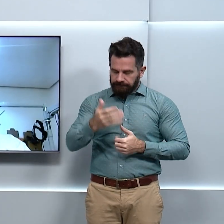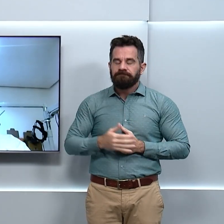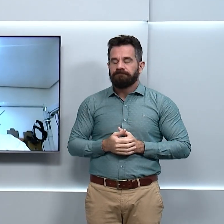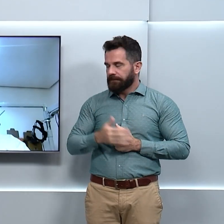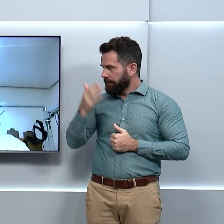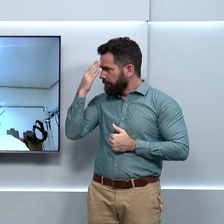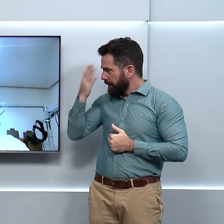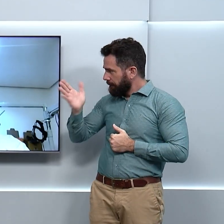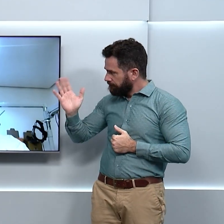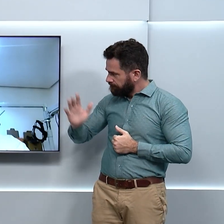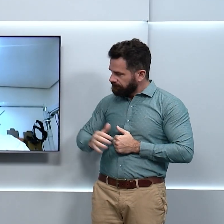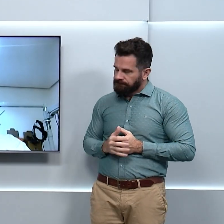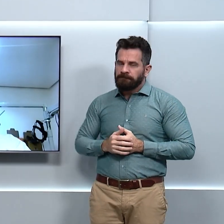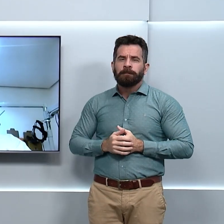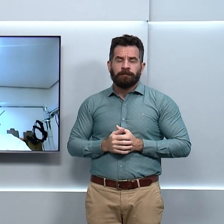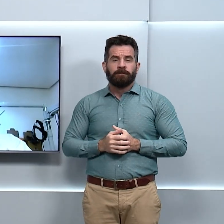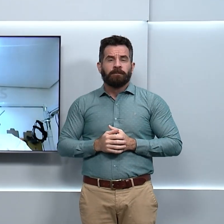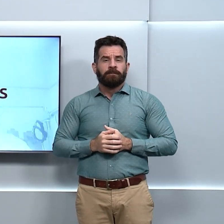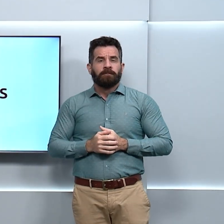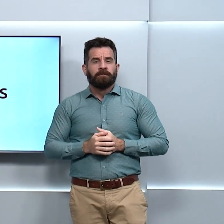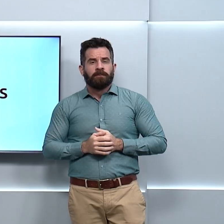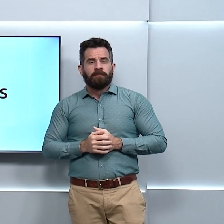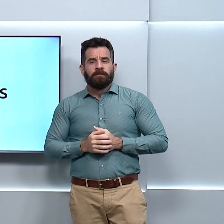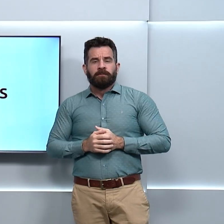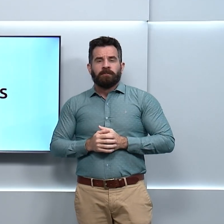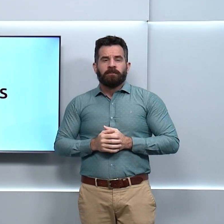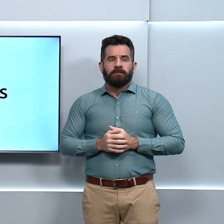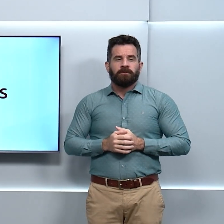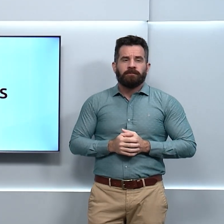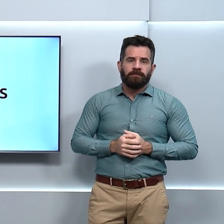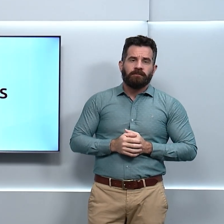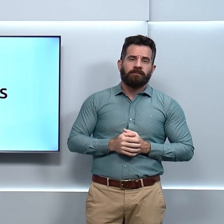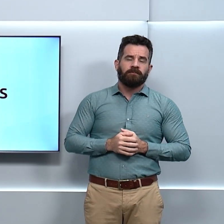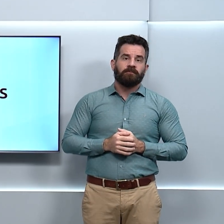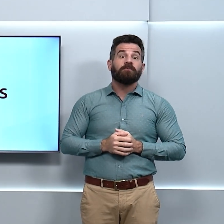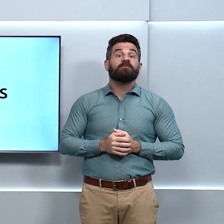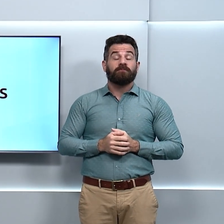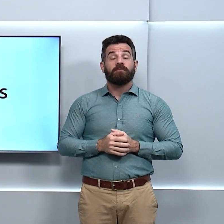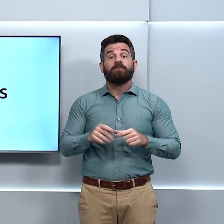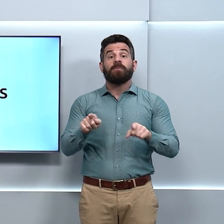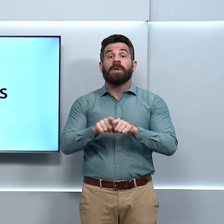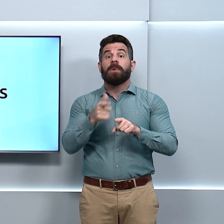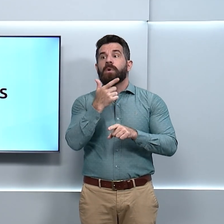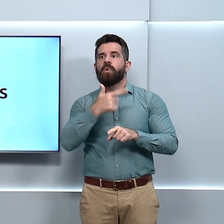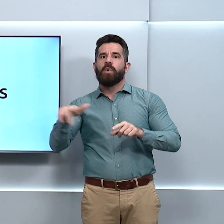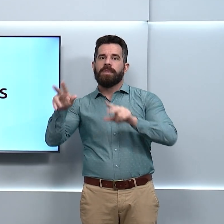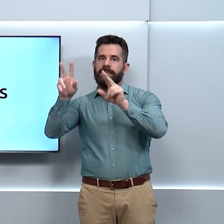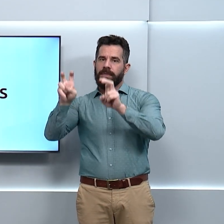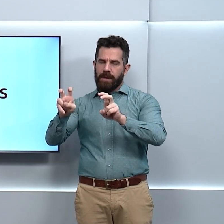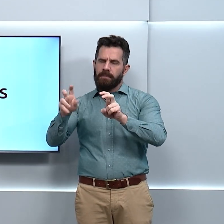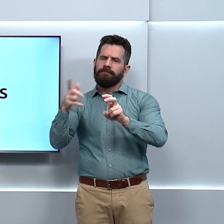tchau. Tchau, tchau. Bom, e agora a gente fala sobre outros assuntos também importantes. O número